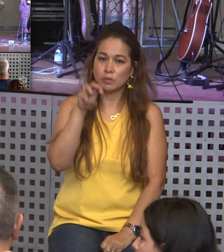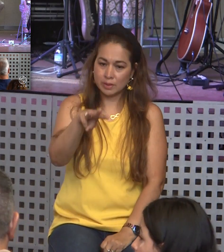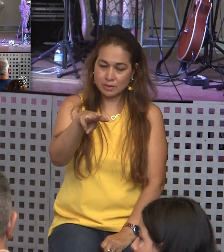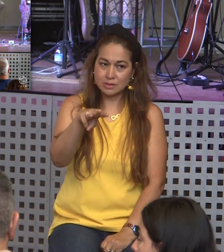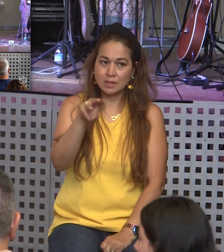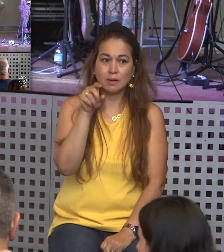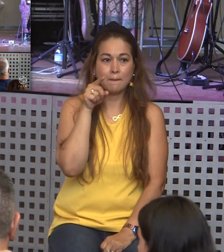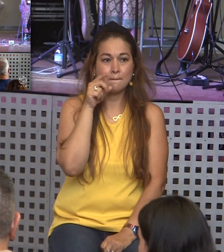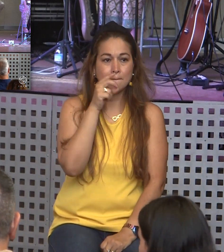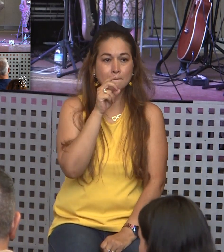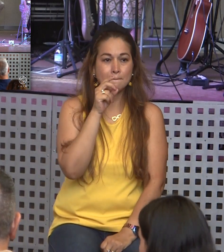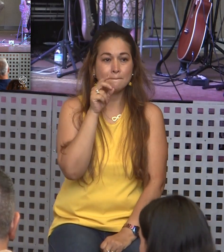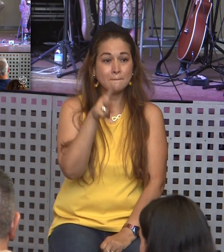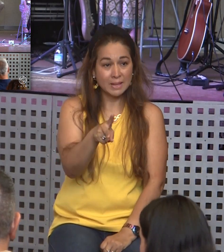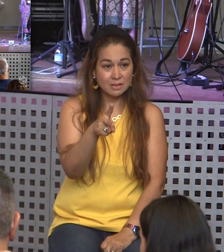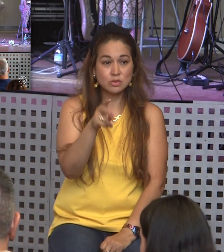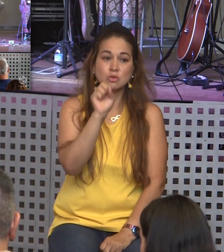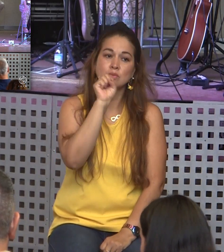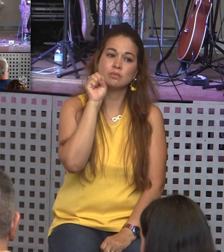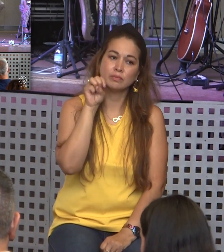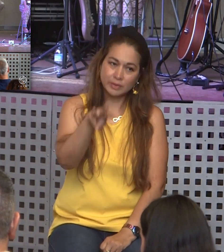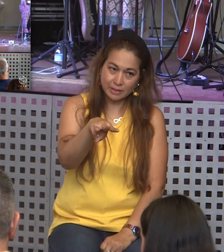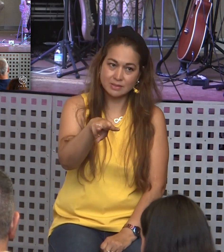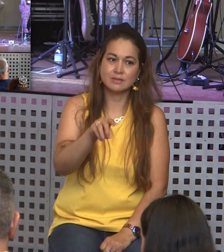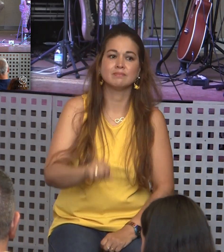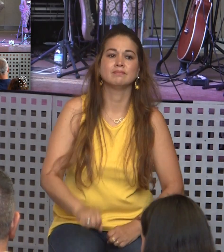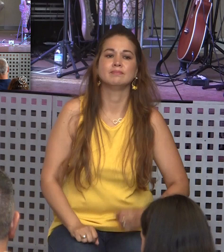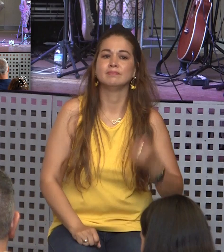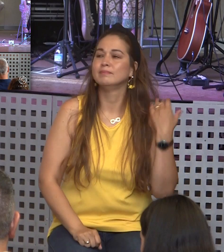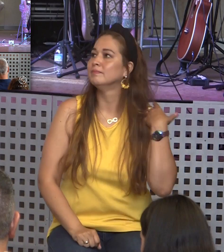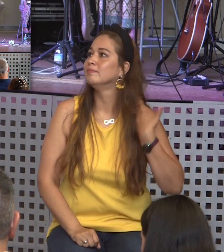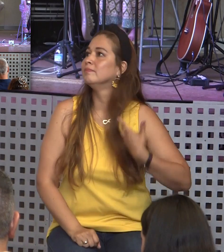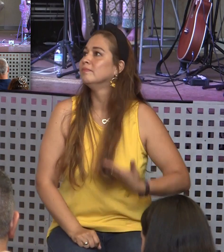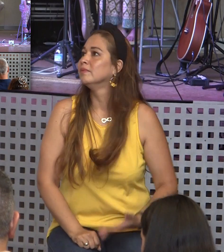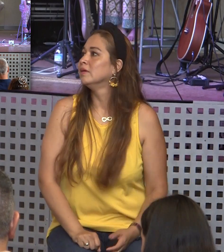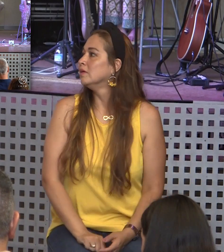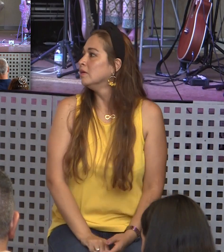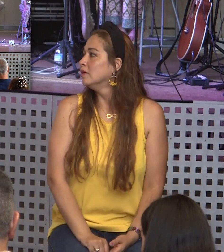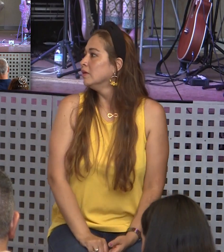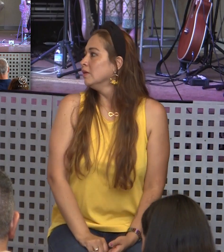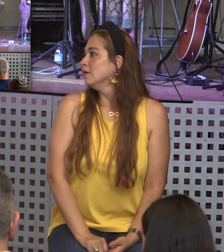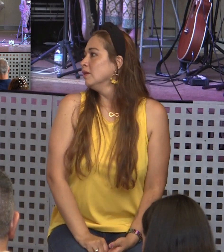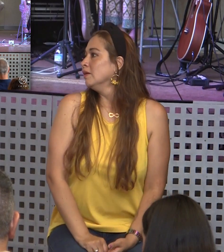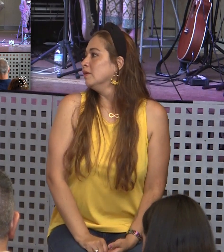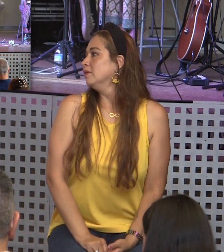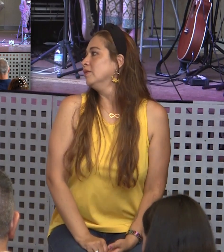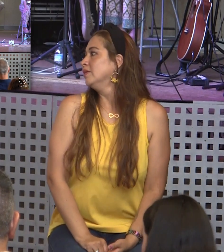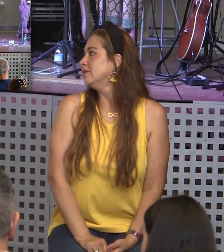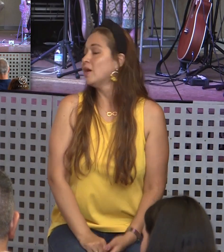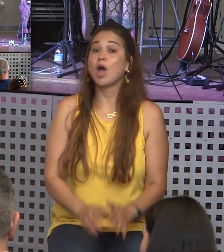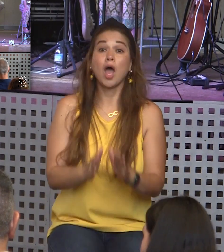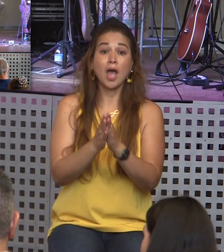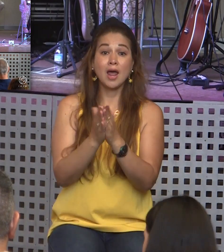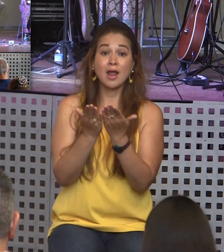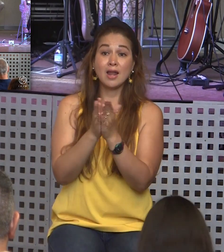Os voy a dar un curso de Biblia, que es muy interesante, saber dónde están los libros y los textos.